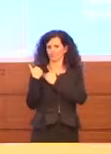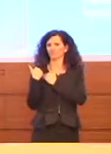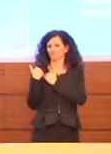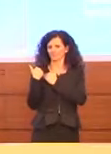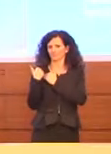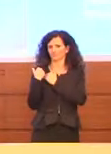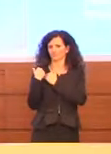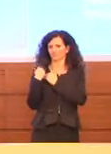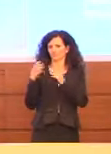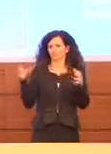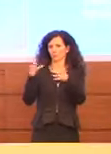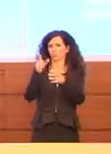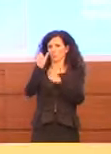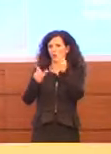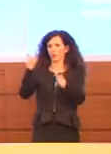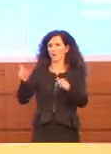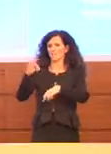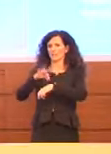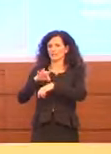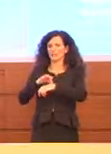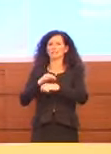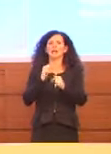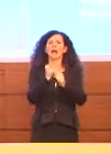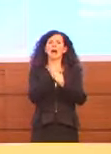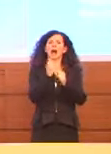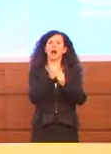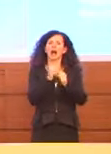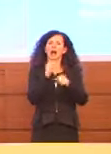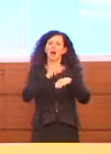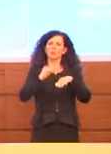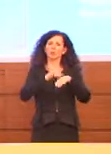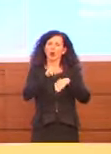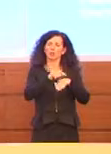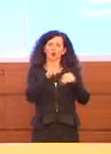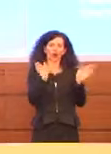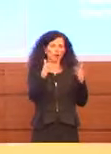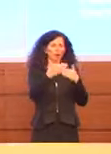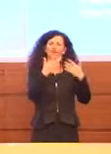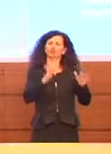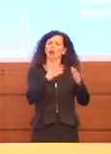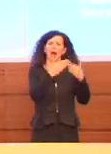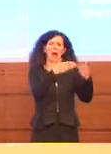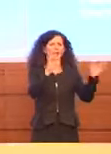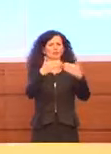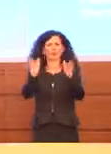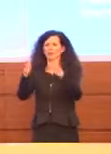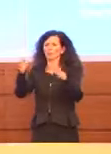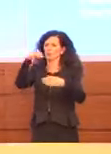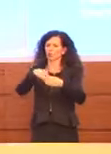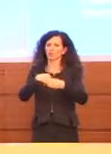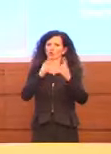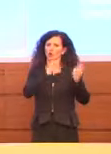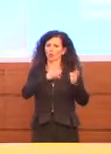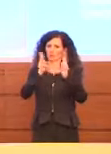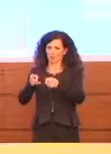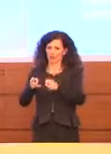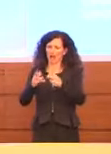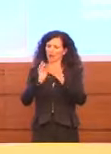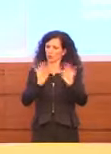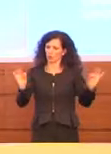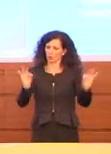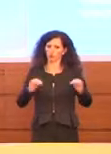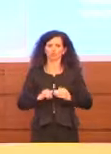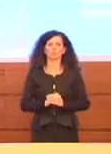pazienti e gli ambulatori sono già aperti impresso vari ospedali la questione asili nido ho sentito